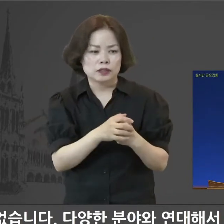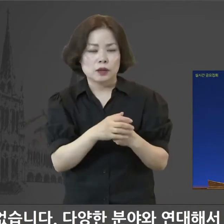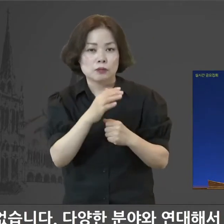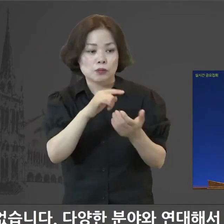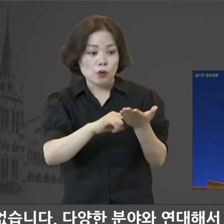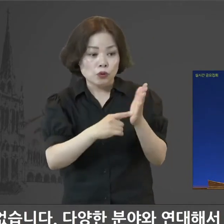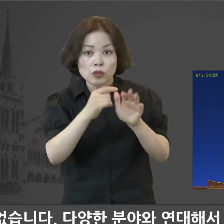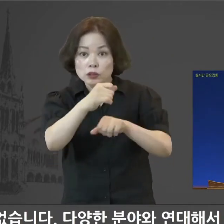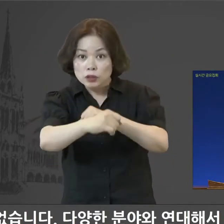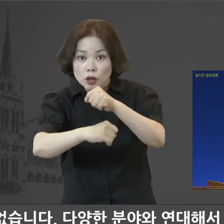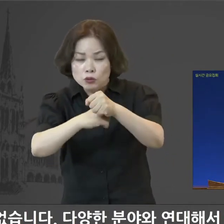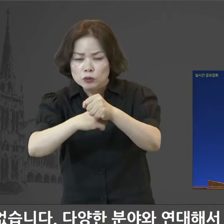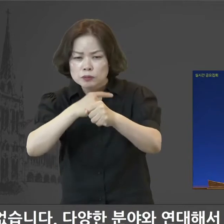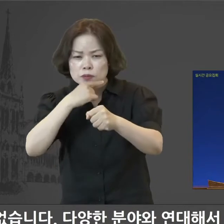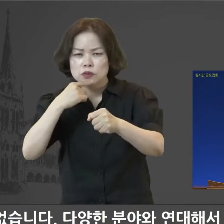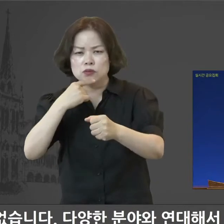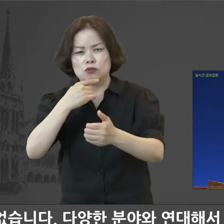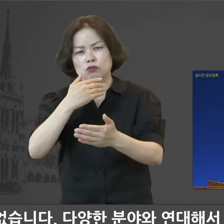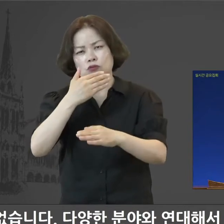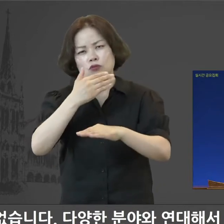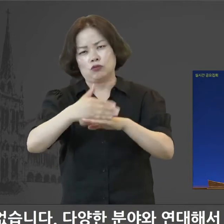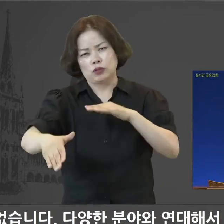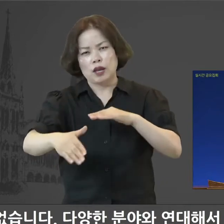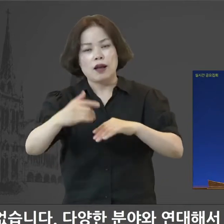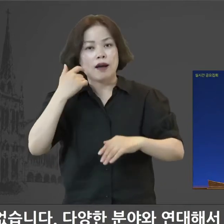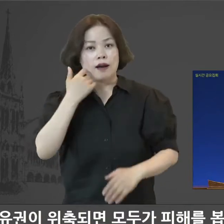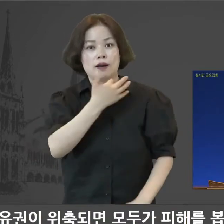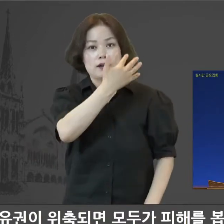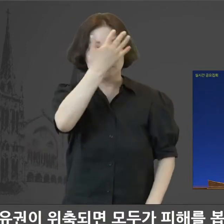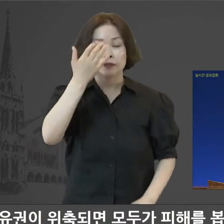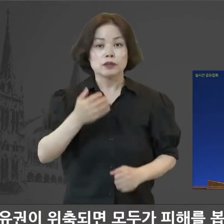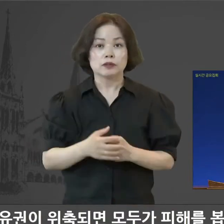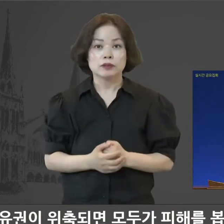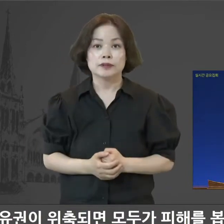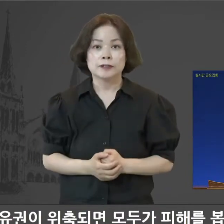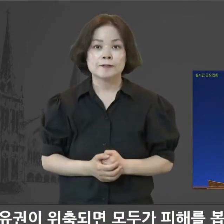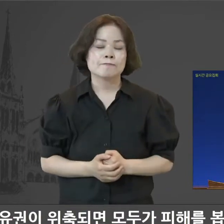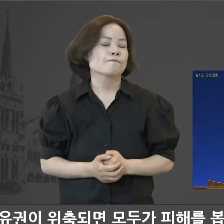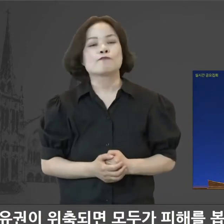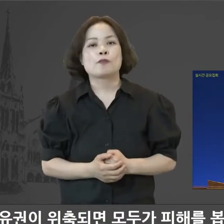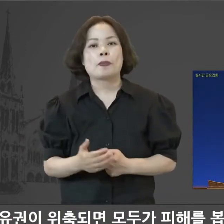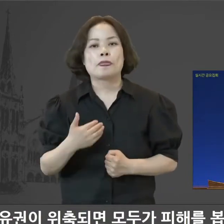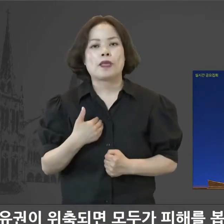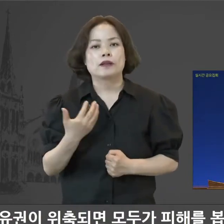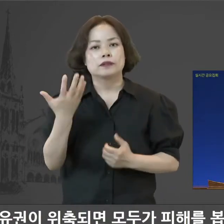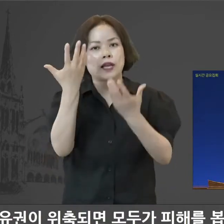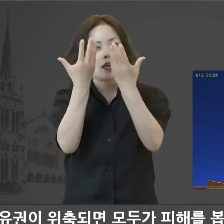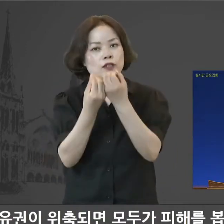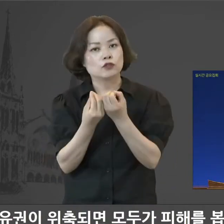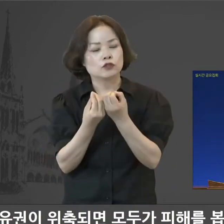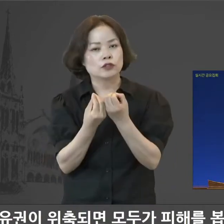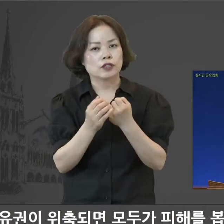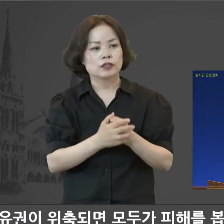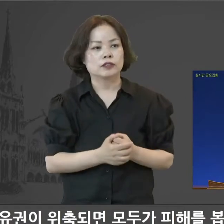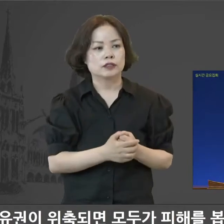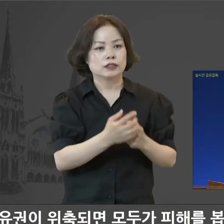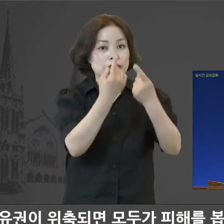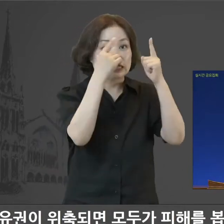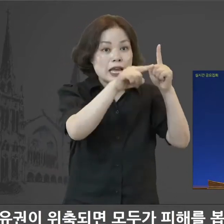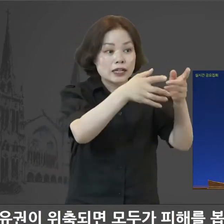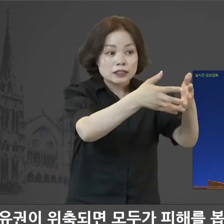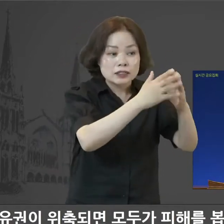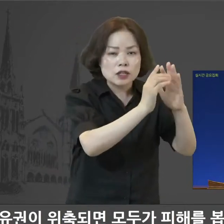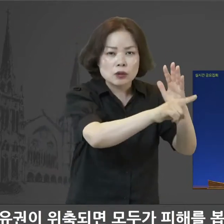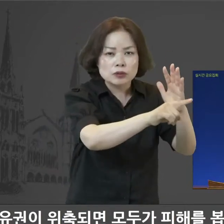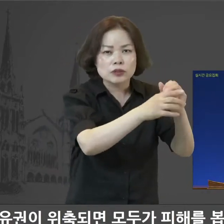때 자유민주주의가 아름답게 발전합니다. 그러니까 제가 아까 예를 들었던 리버티 대학의 설립자